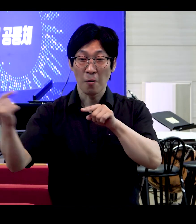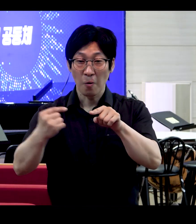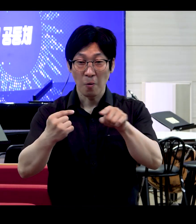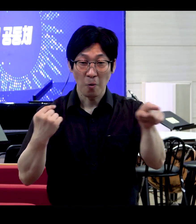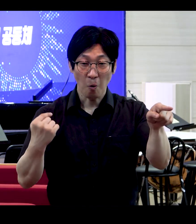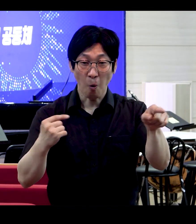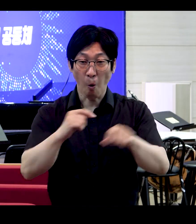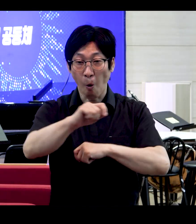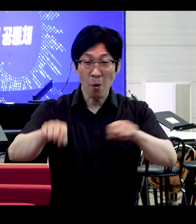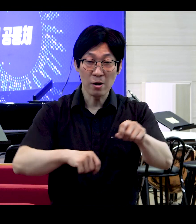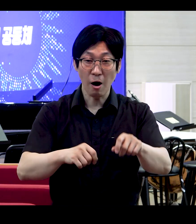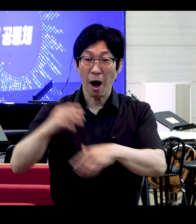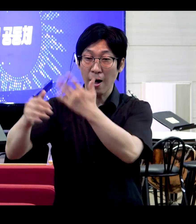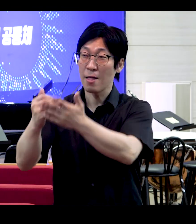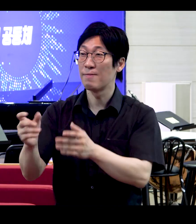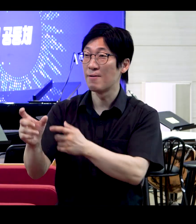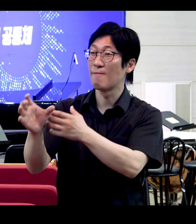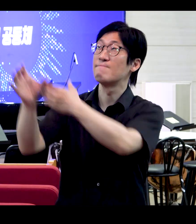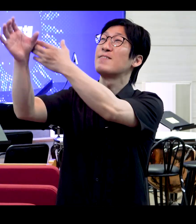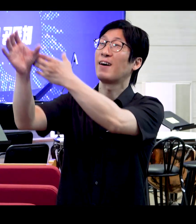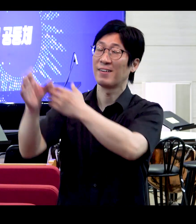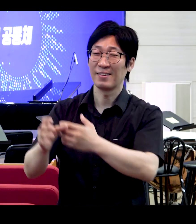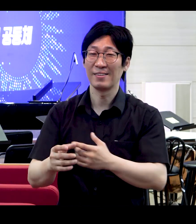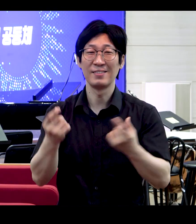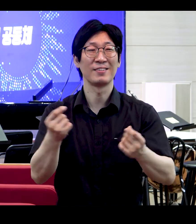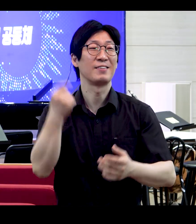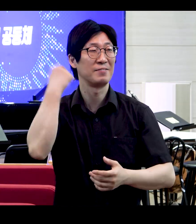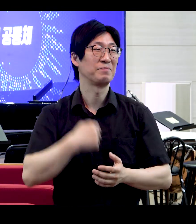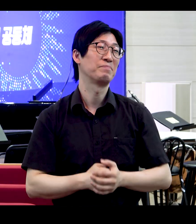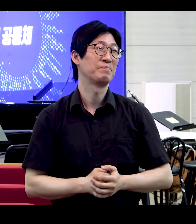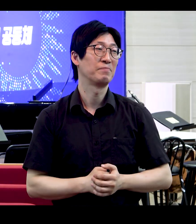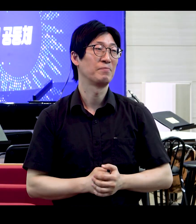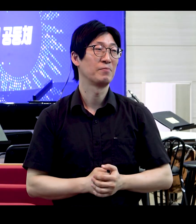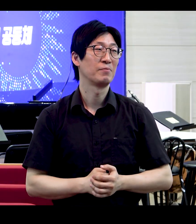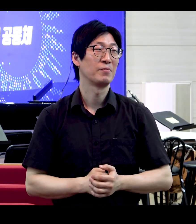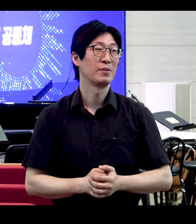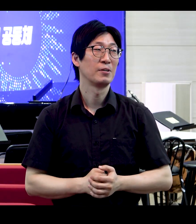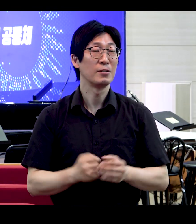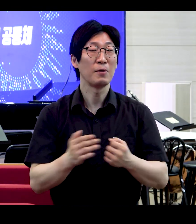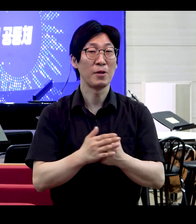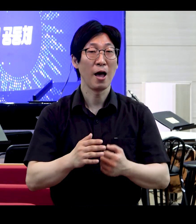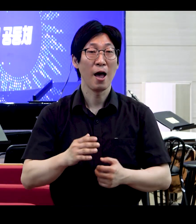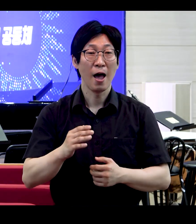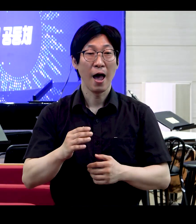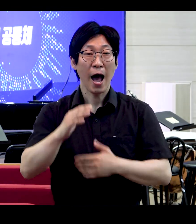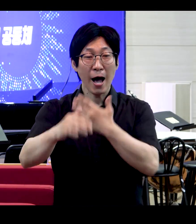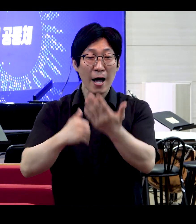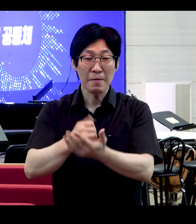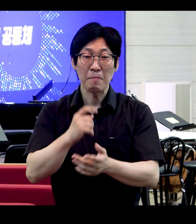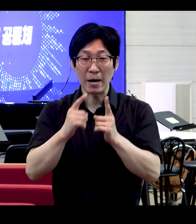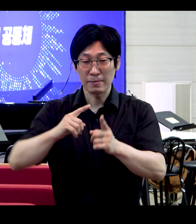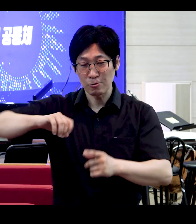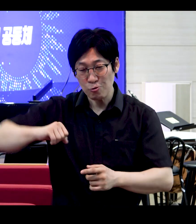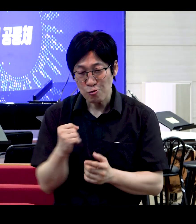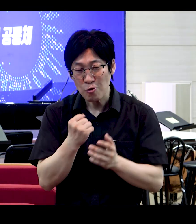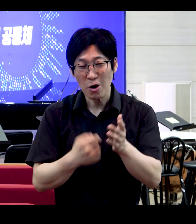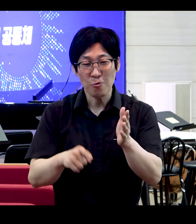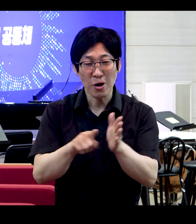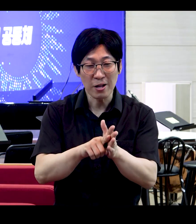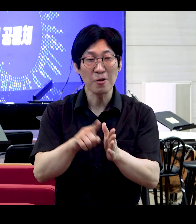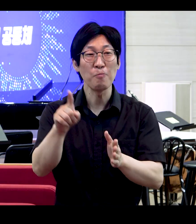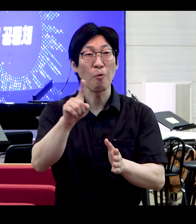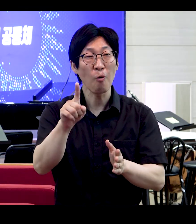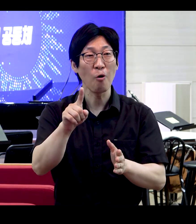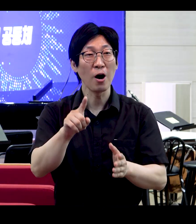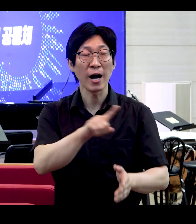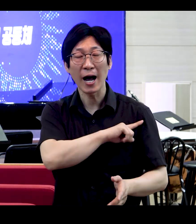그런 것이 되고 말았어요. 그래서 너무 안 맞는 거예요. 그러다 보니까 하나님 말씀에 순종하려고 하면요, 가장 먼저 내려놓아야 될 것이